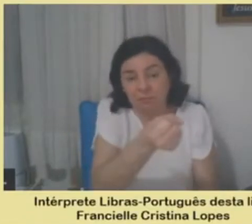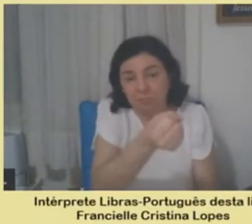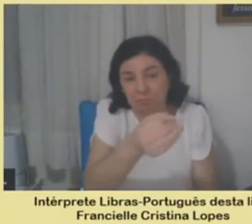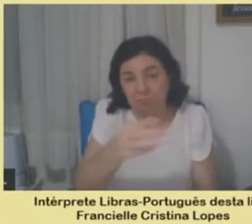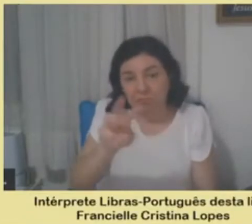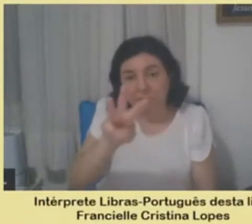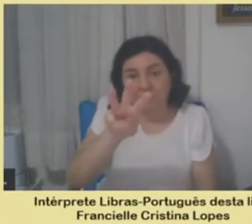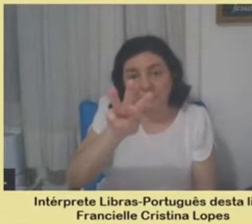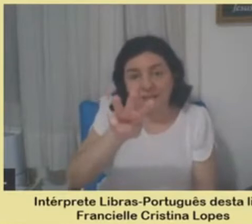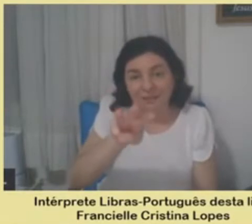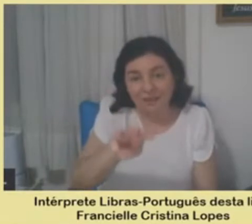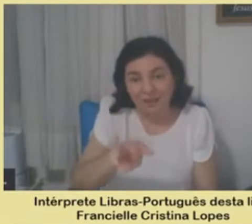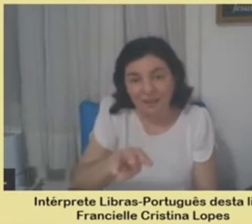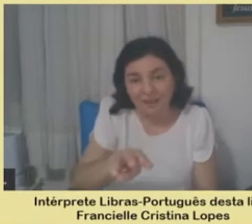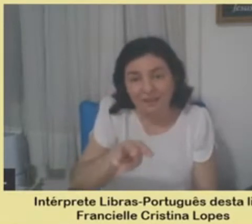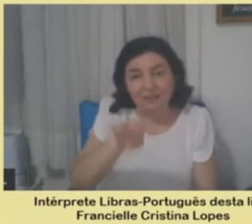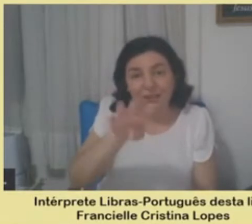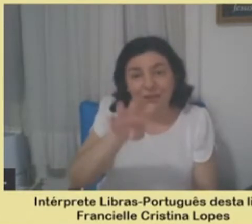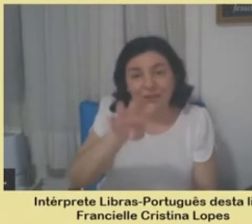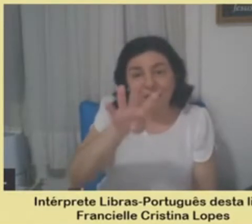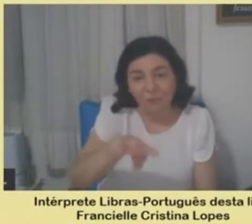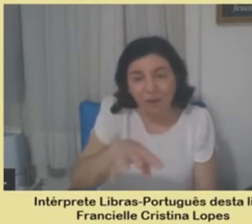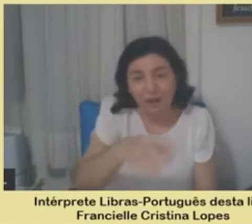Números e coluna.